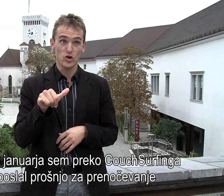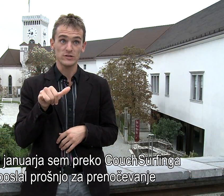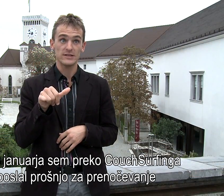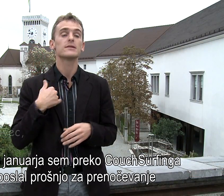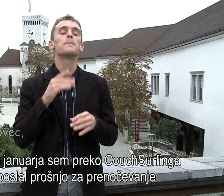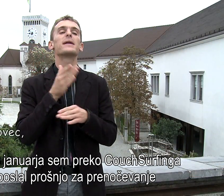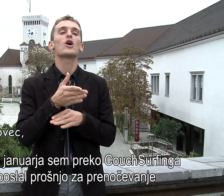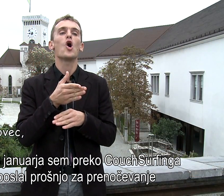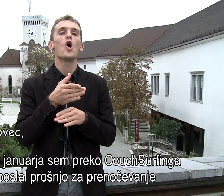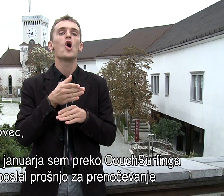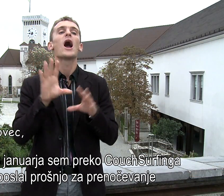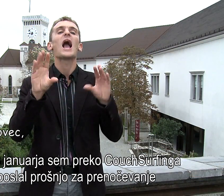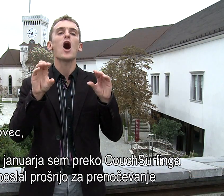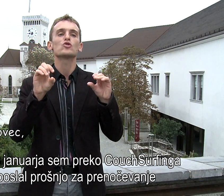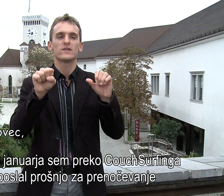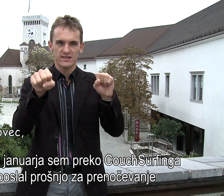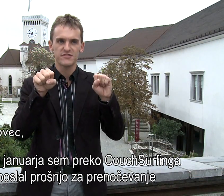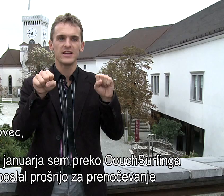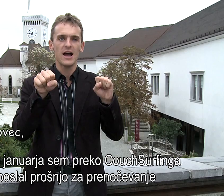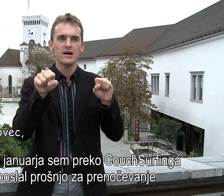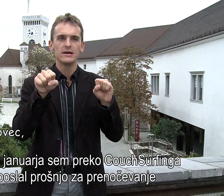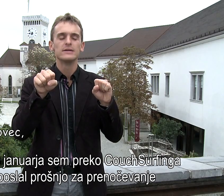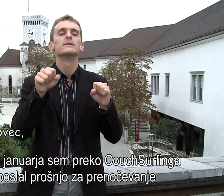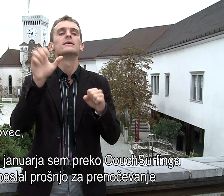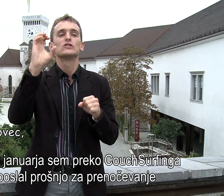Letos sem preko Couchsurfinga,